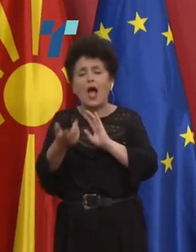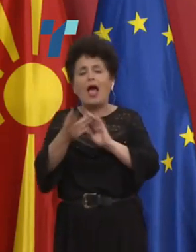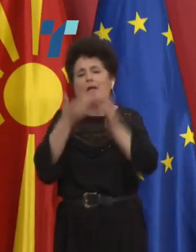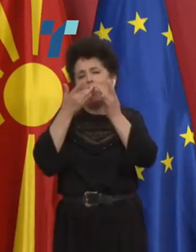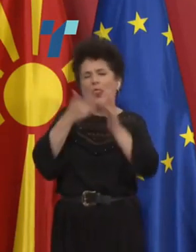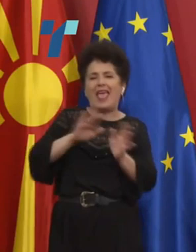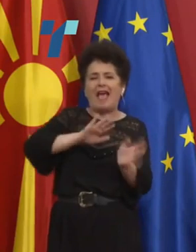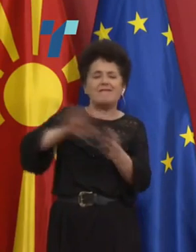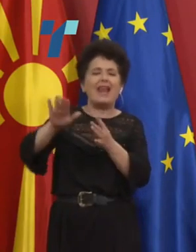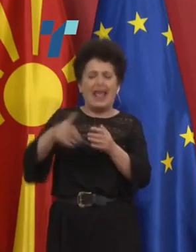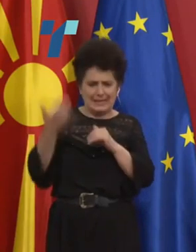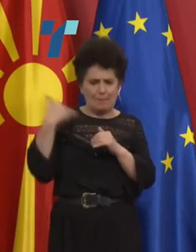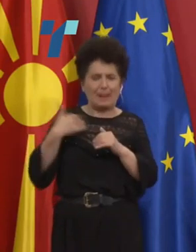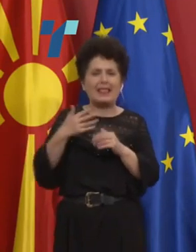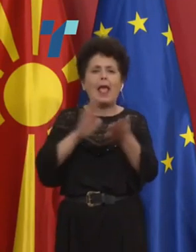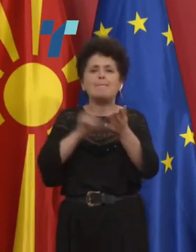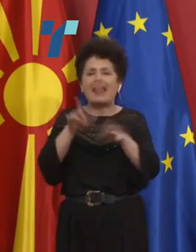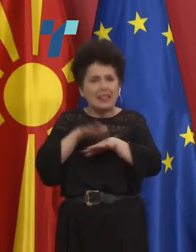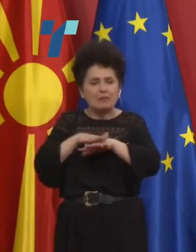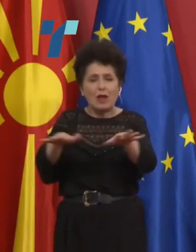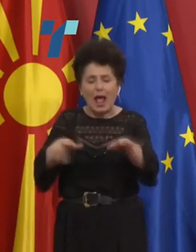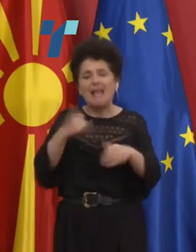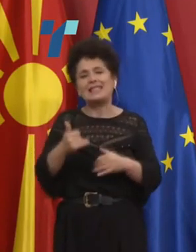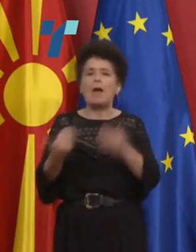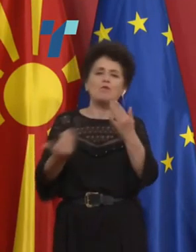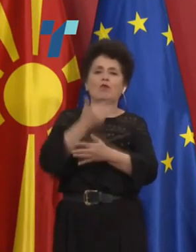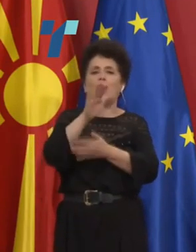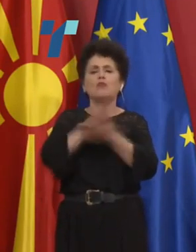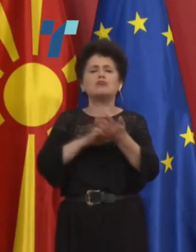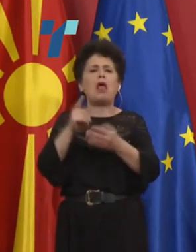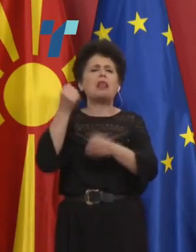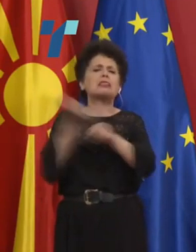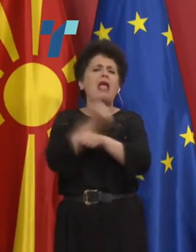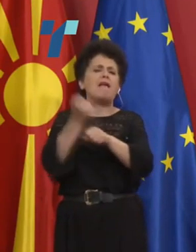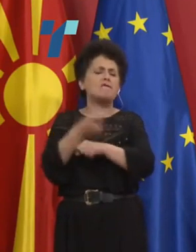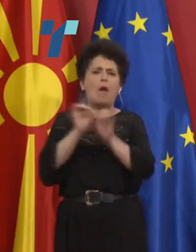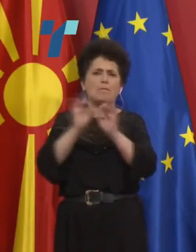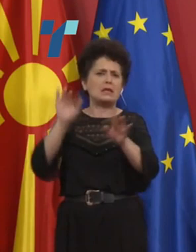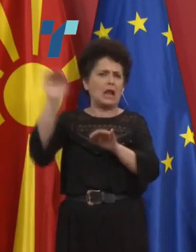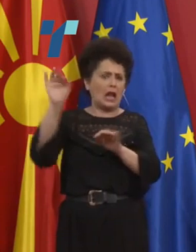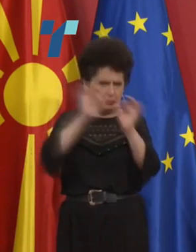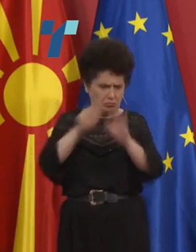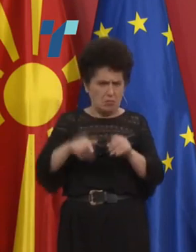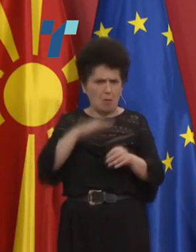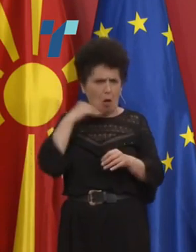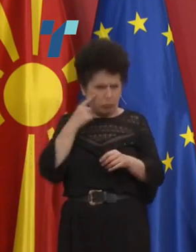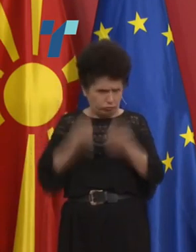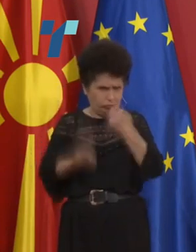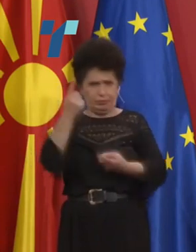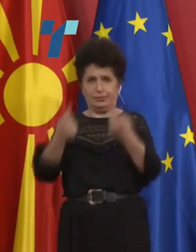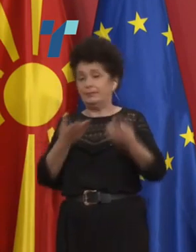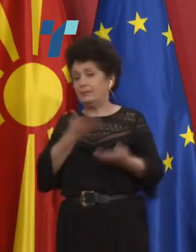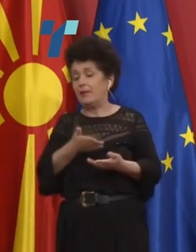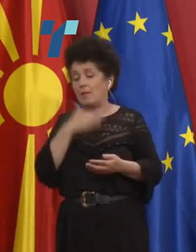одрегистрирале, односно се одјавиле и сега повторно почнале како нерегистрирани да работат. Такви имаме доста случаеви и за сите